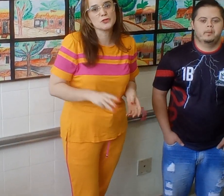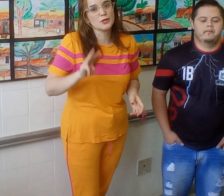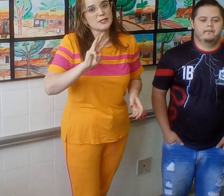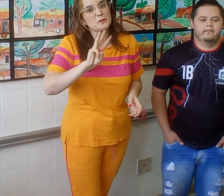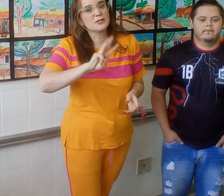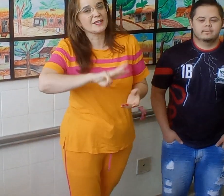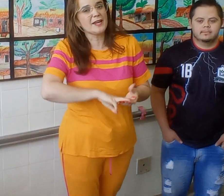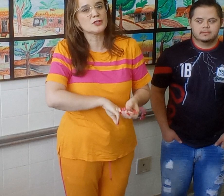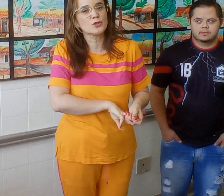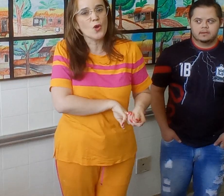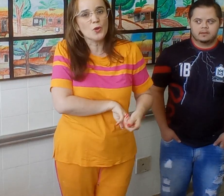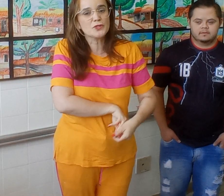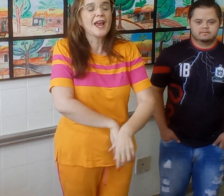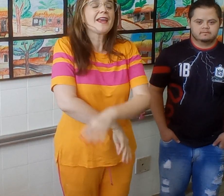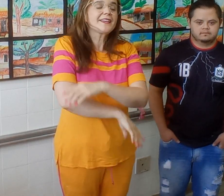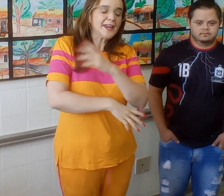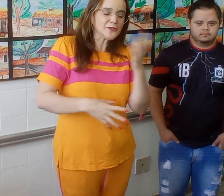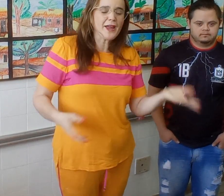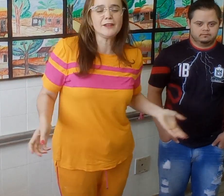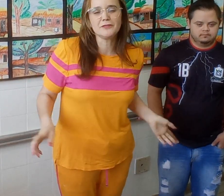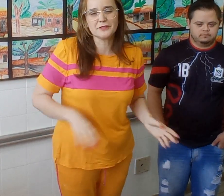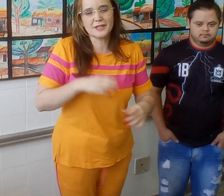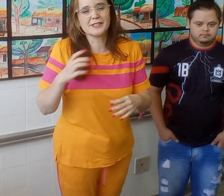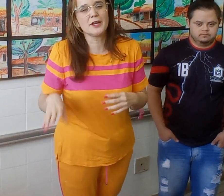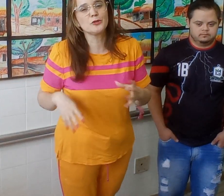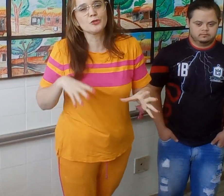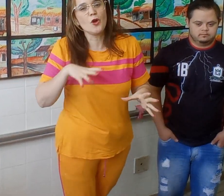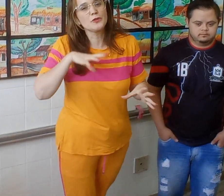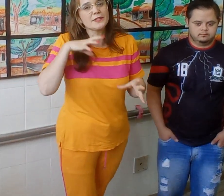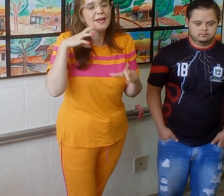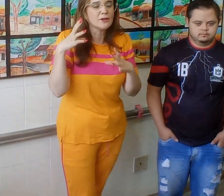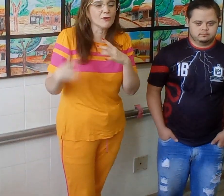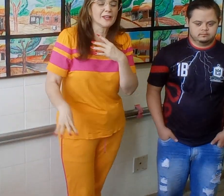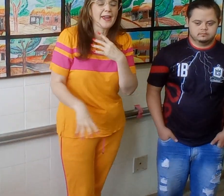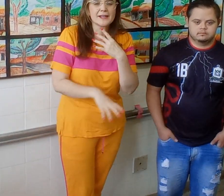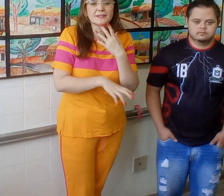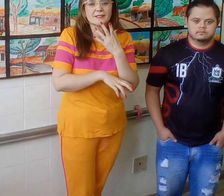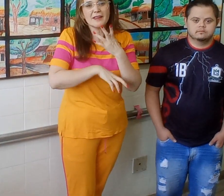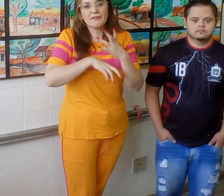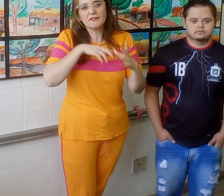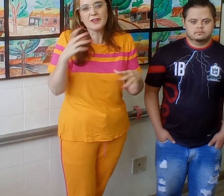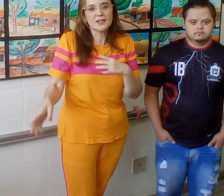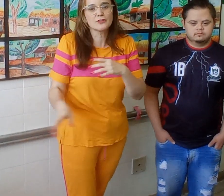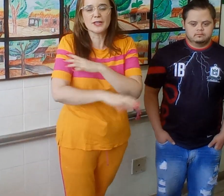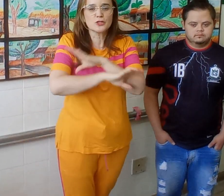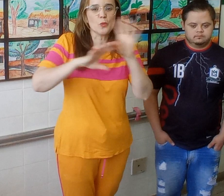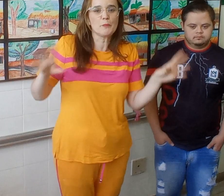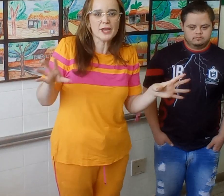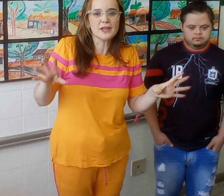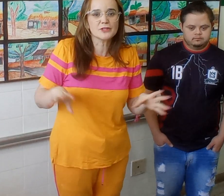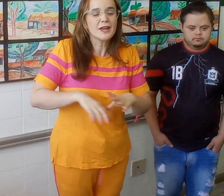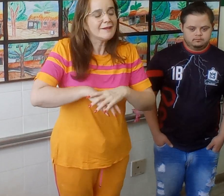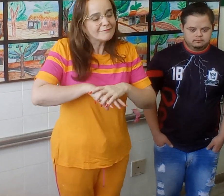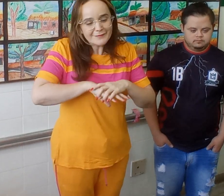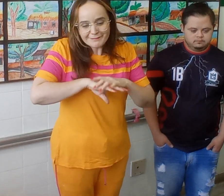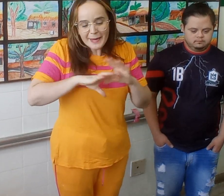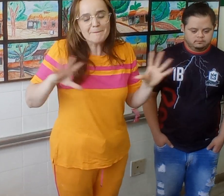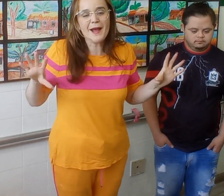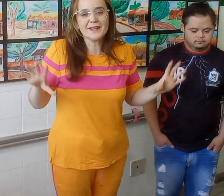nós temos três nonos. Quem não é aluno do terceiro e do nono e tem colegas, tem filhos, tem sobrinhos, tem parentes